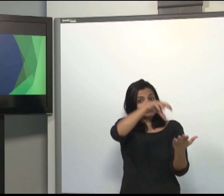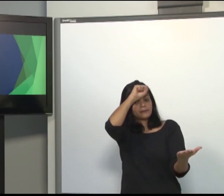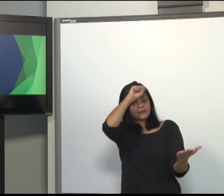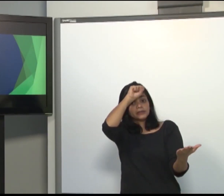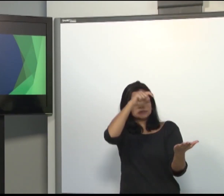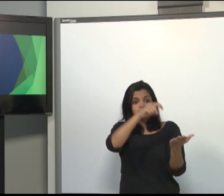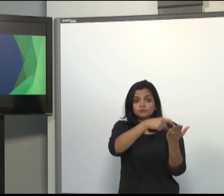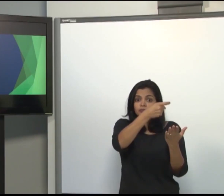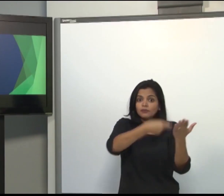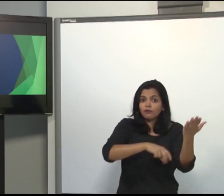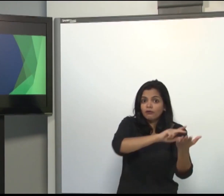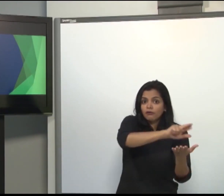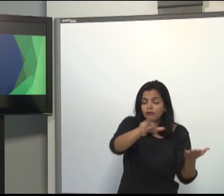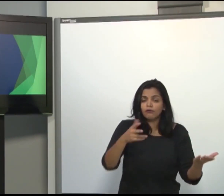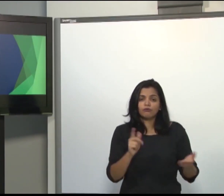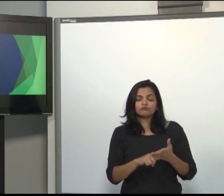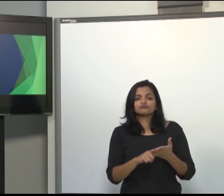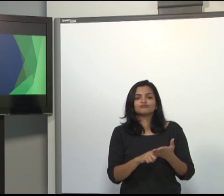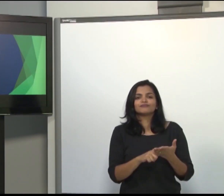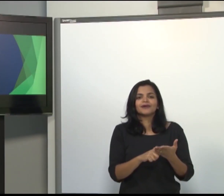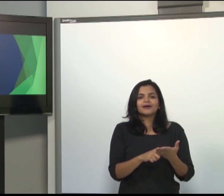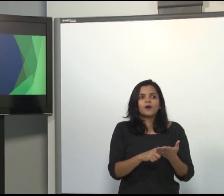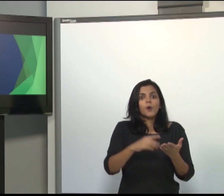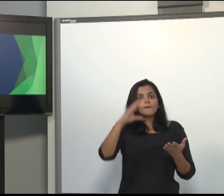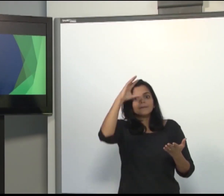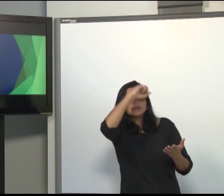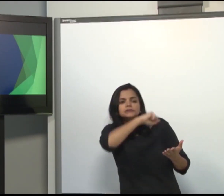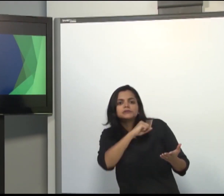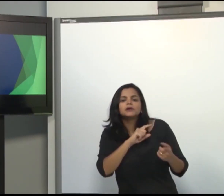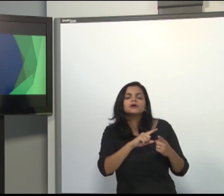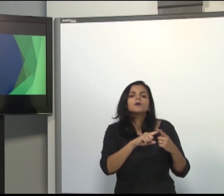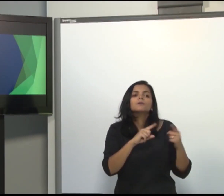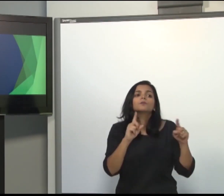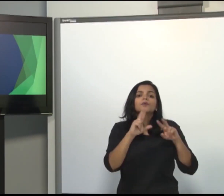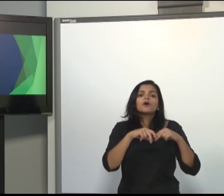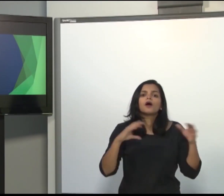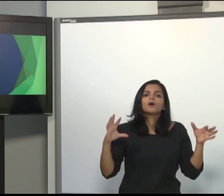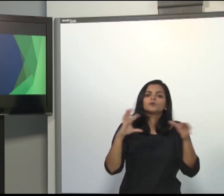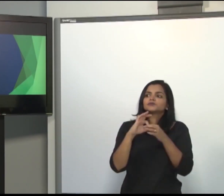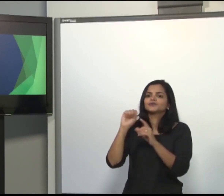de aprendizagem constante. Então, eles aprendem